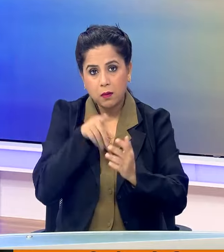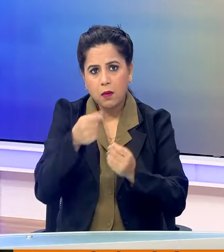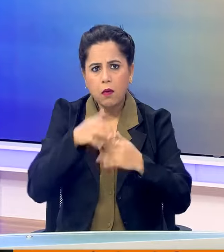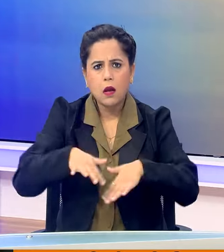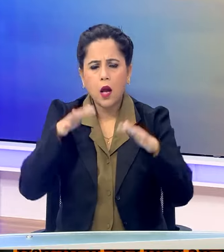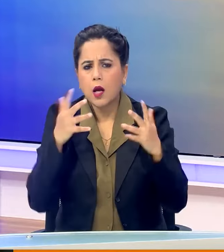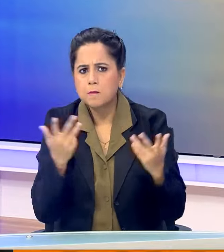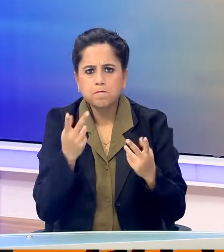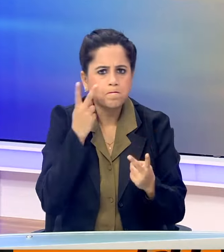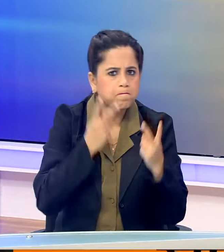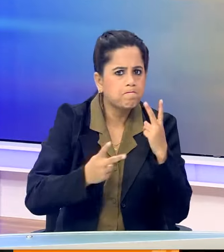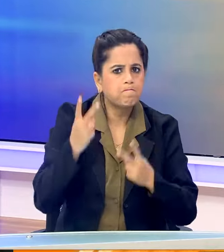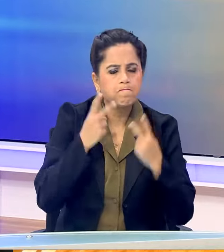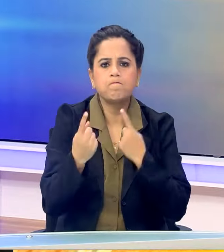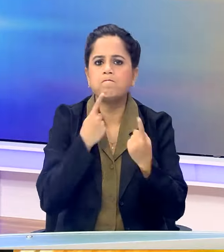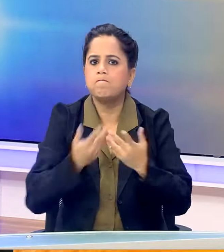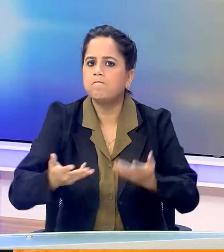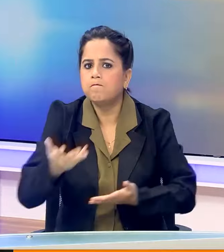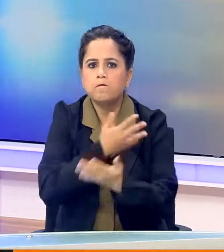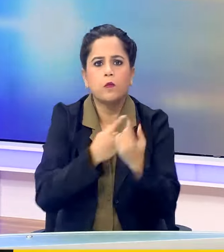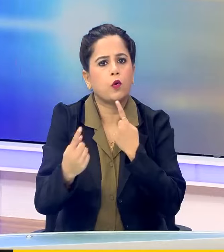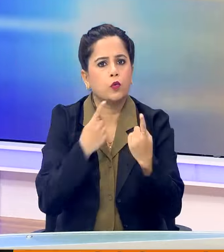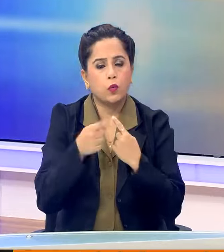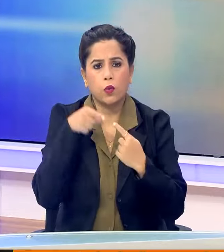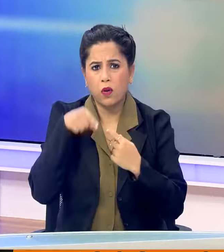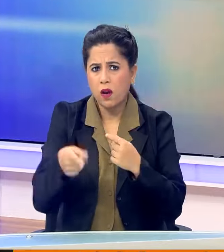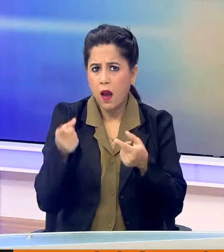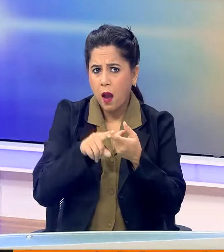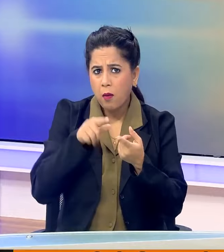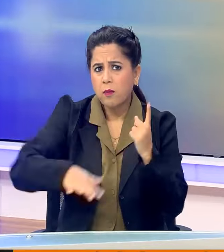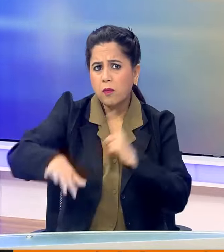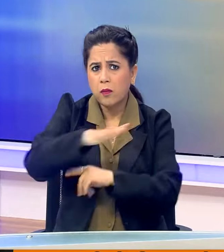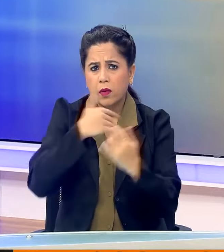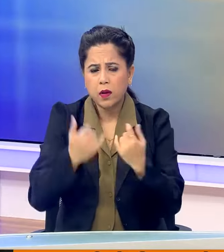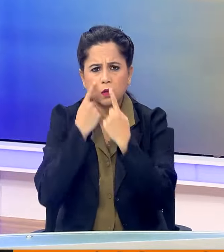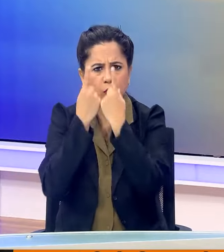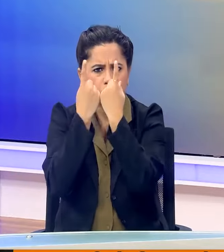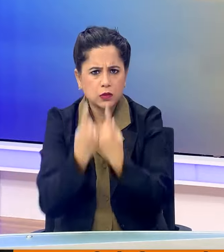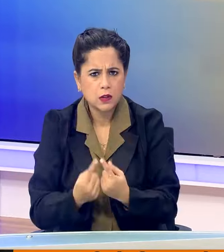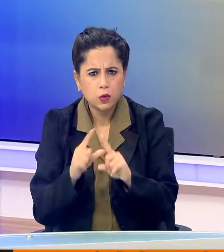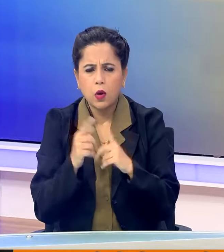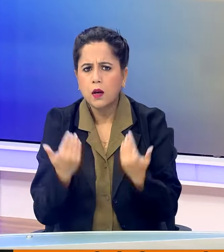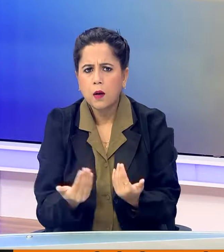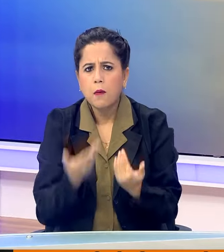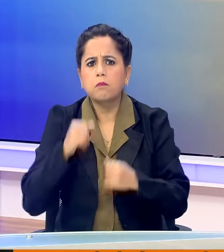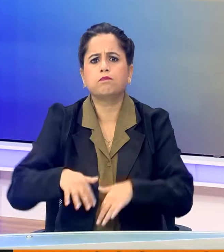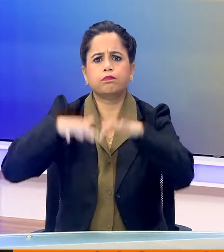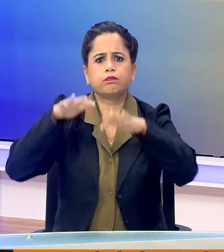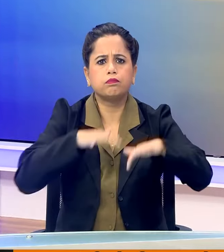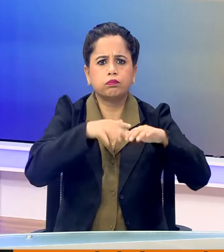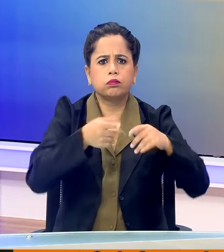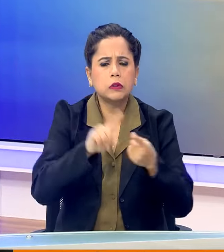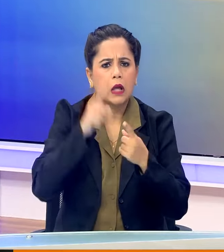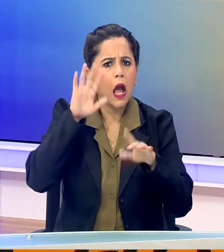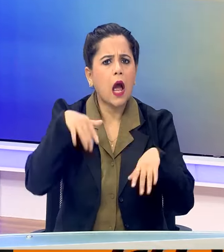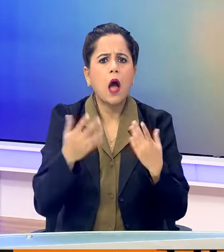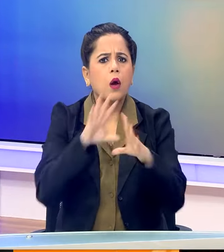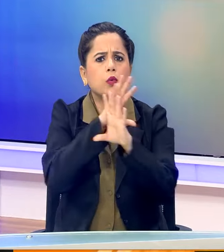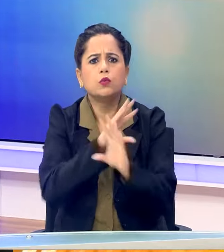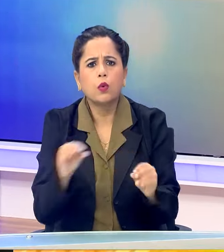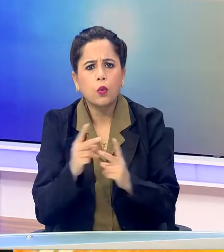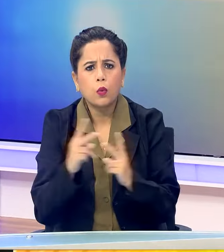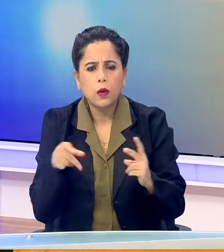स्थिति को लेकर समीक्षा बैठक की बैठक में वर्तमान स्थिति का मूल्यांकन किया गया और बाढ़ के प्रभाव को कम के करने के